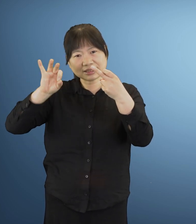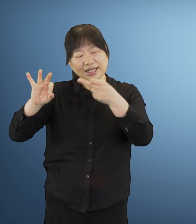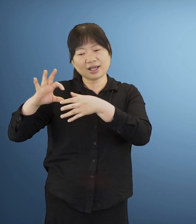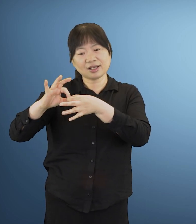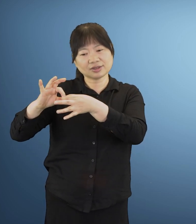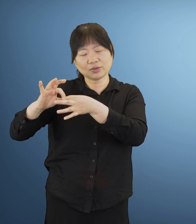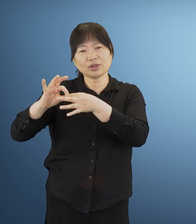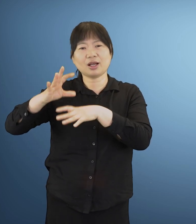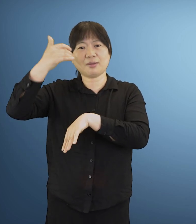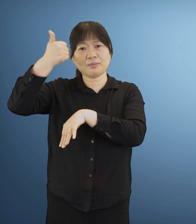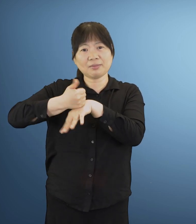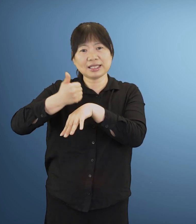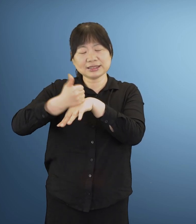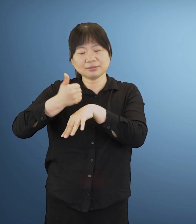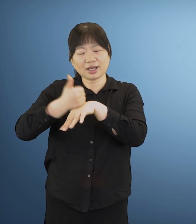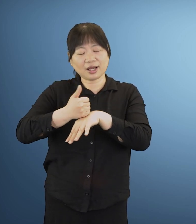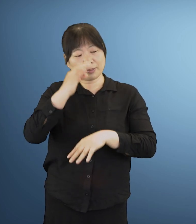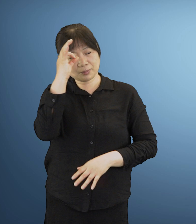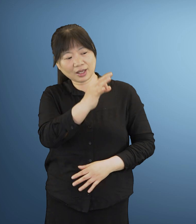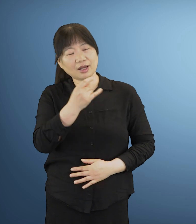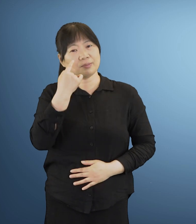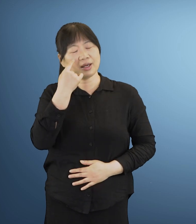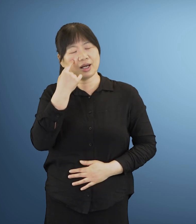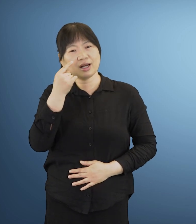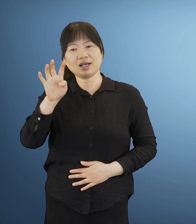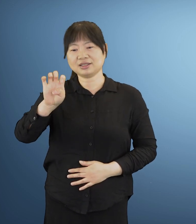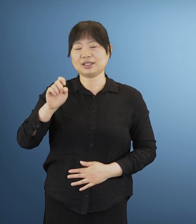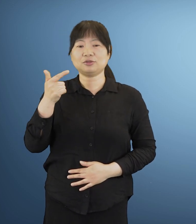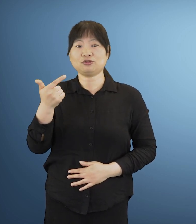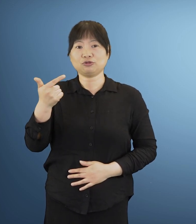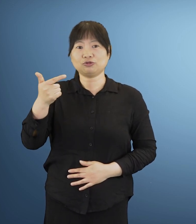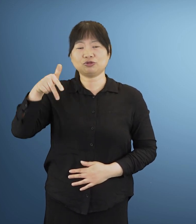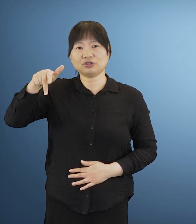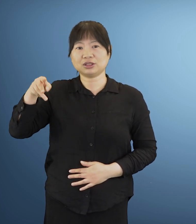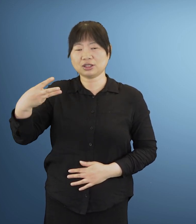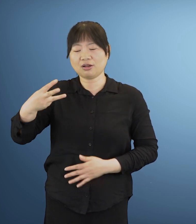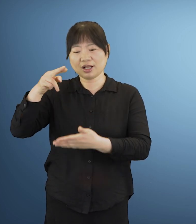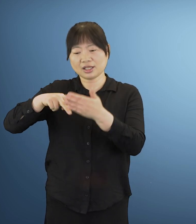넘어가서 마지막 문단을 좀 볼까요? 46절.